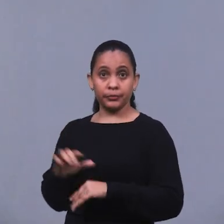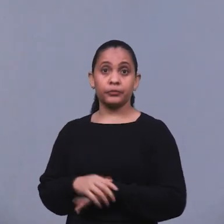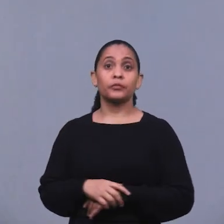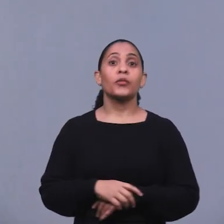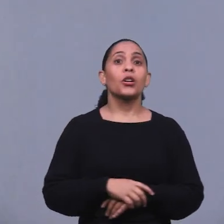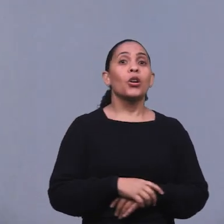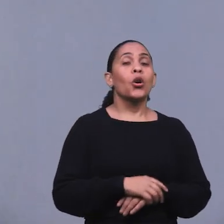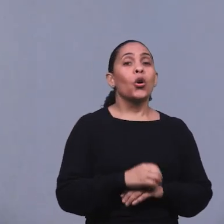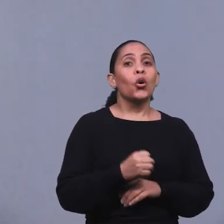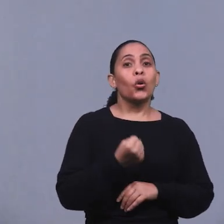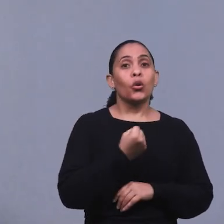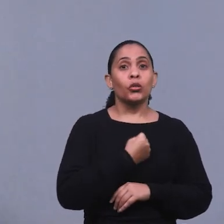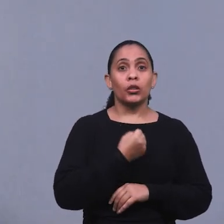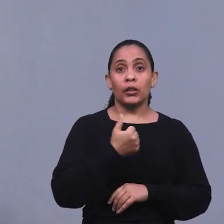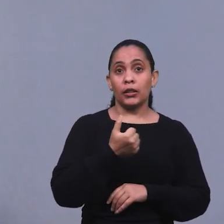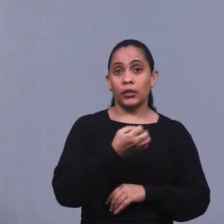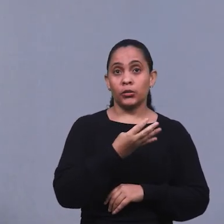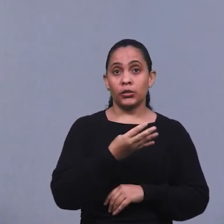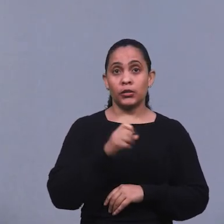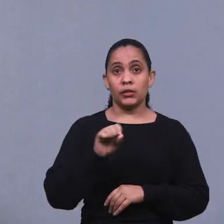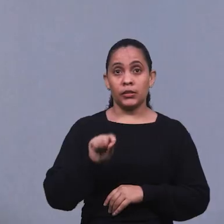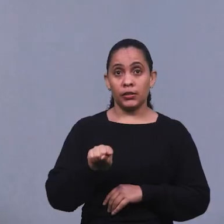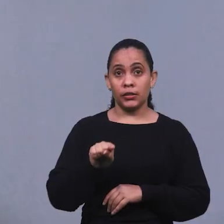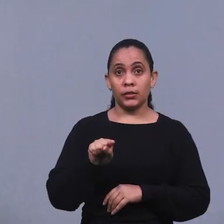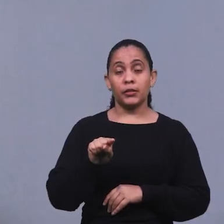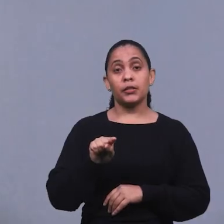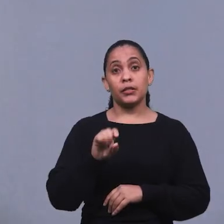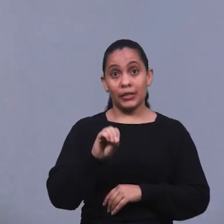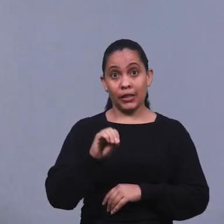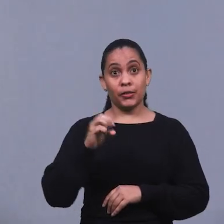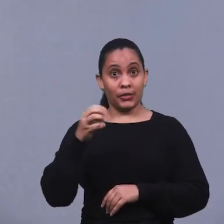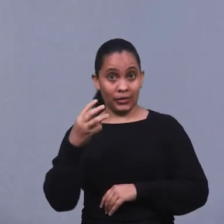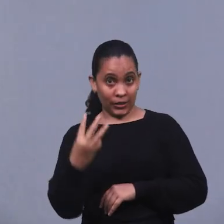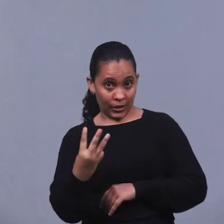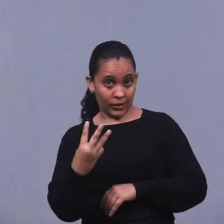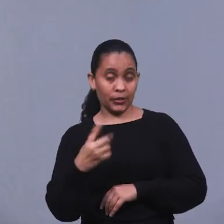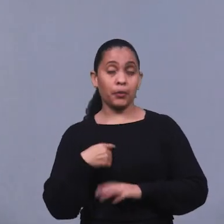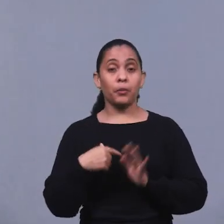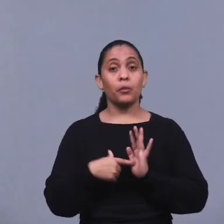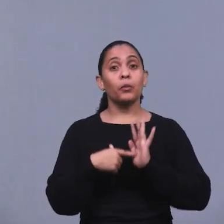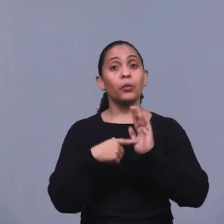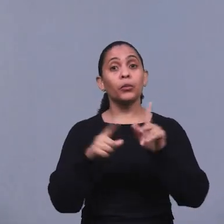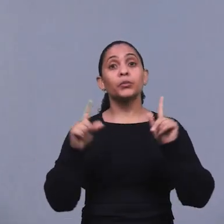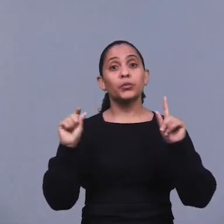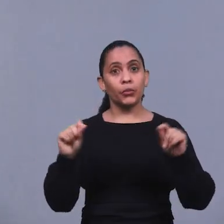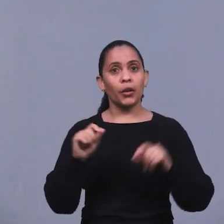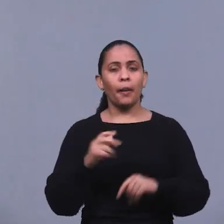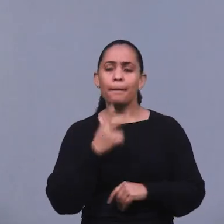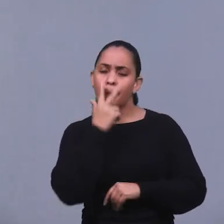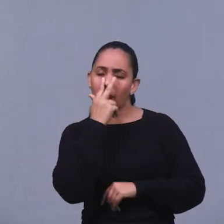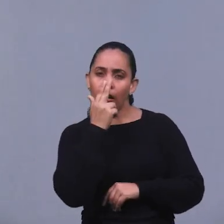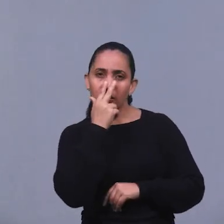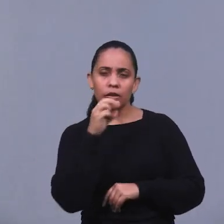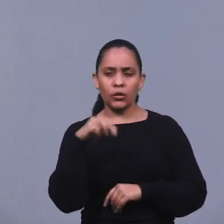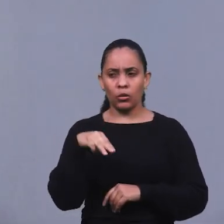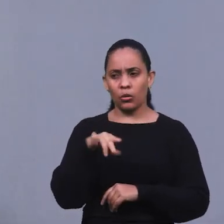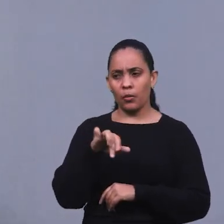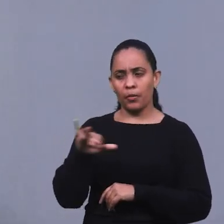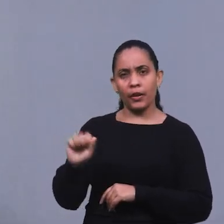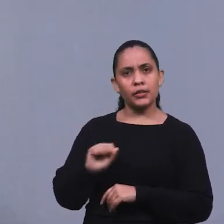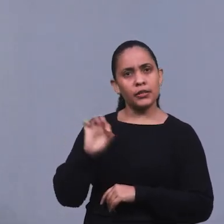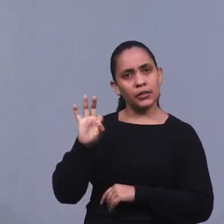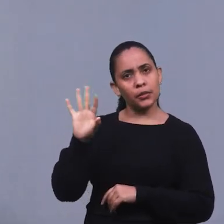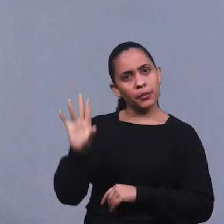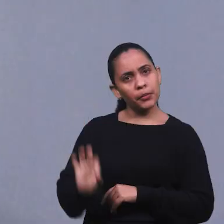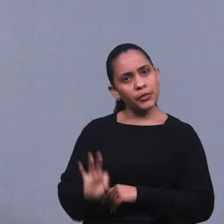1473, a alíquota é de 11%. E nesse facultativo de baixa renda é quase parecido com o MEI, né? A alíquota é de